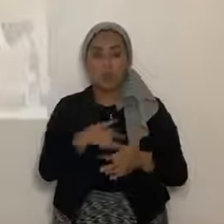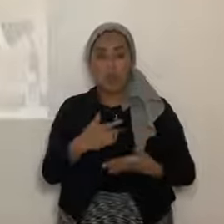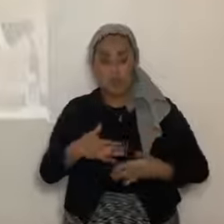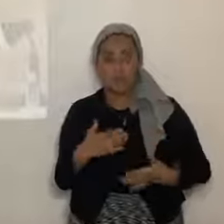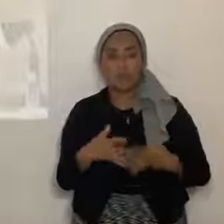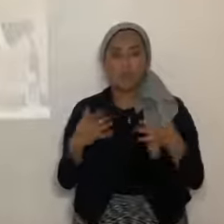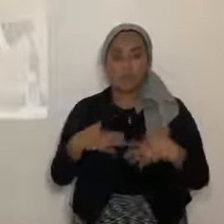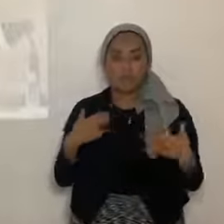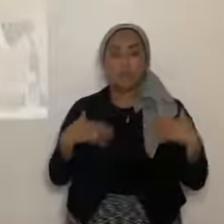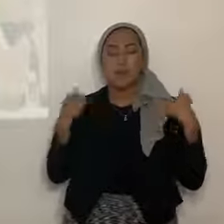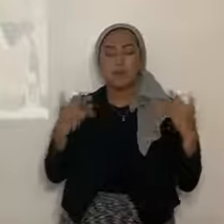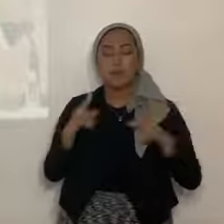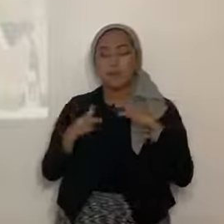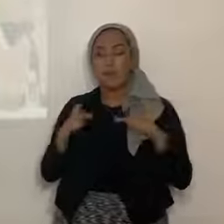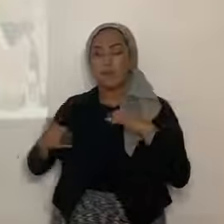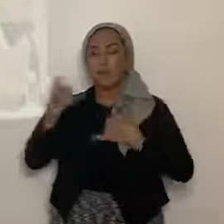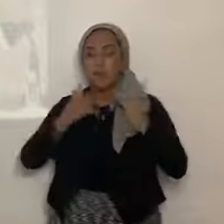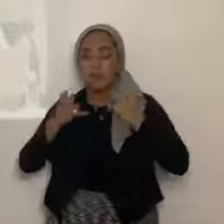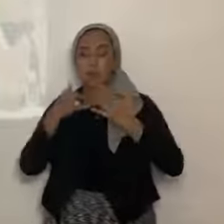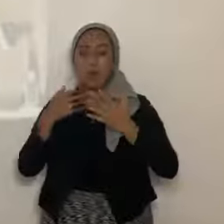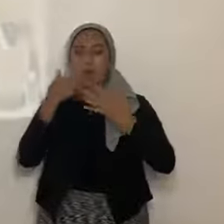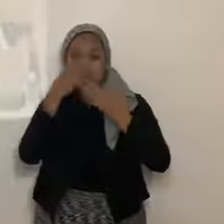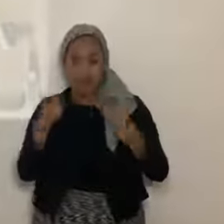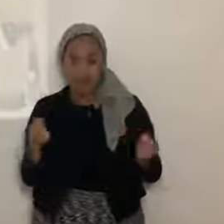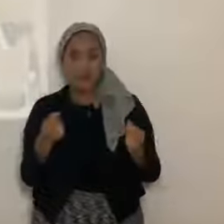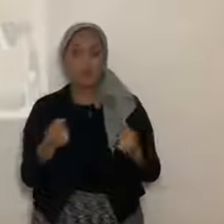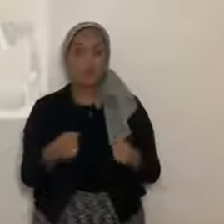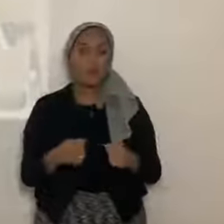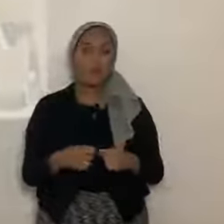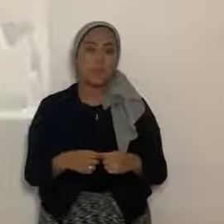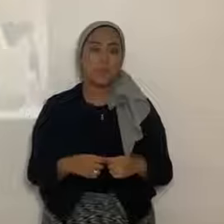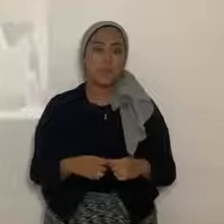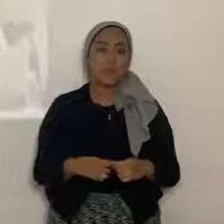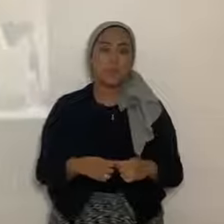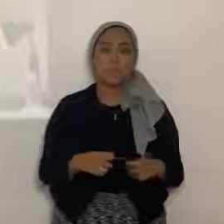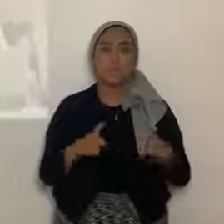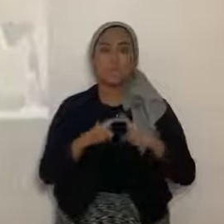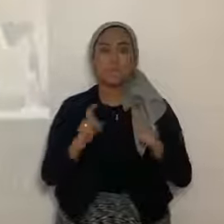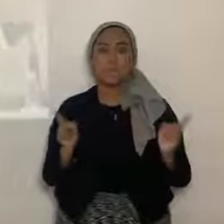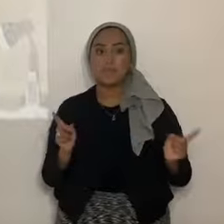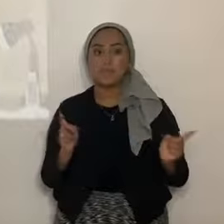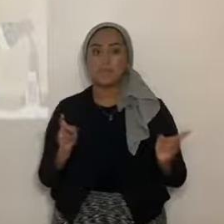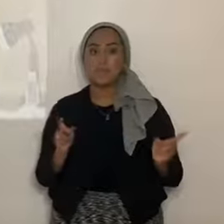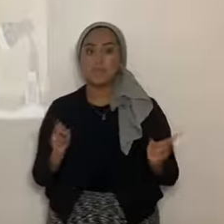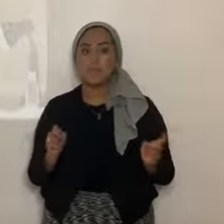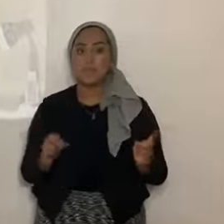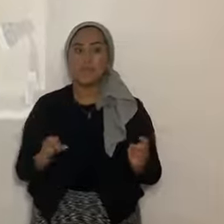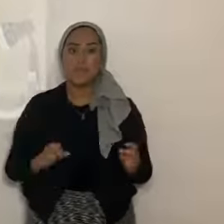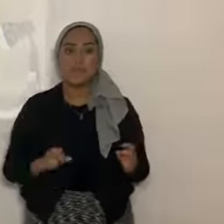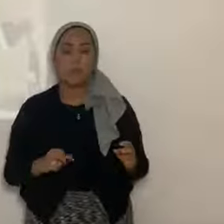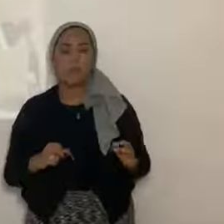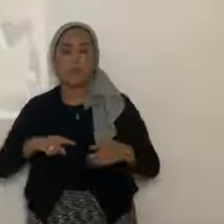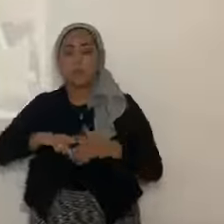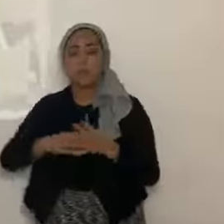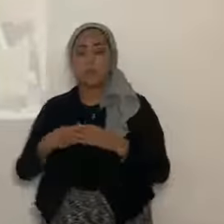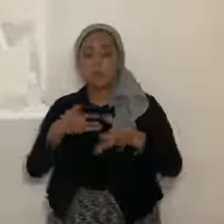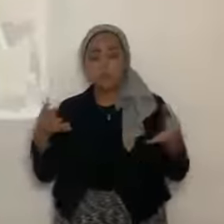gusto, que muchas personas hablen pidiendo sanidad. Pero se les empieza a decir, bueno, ¿no le gustaría saber